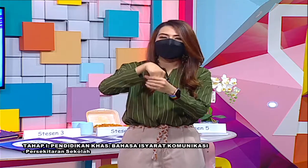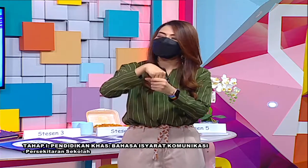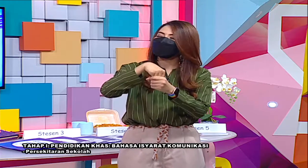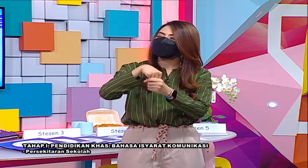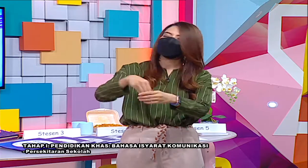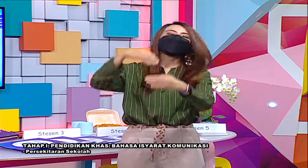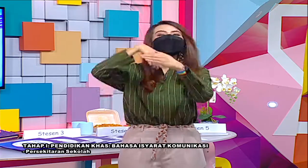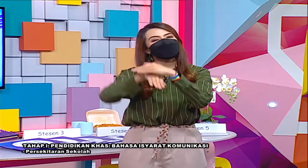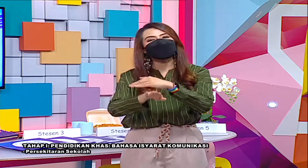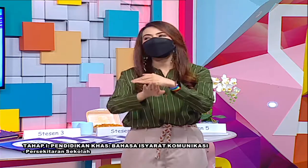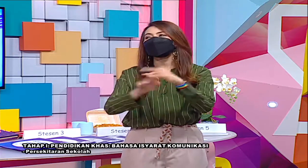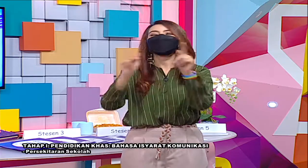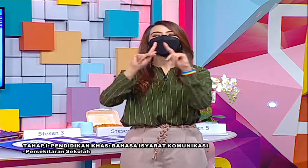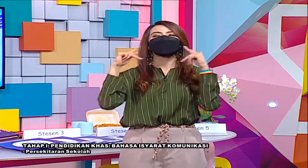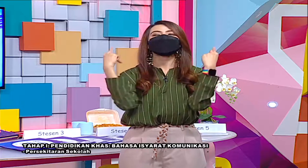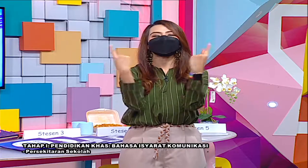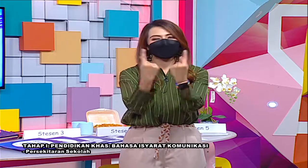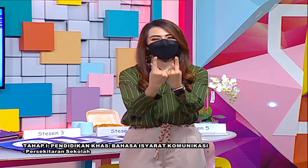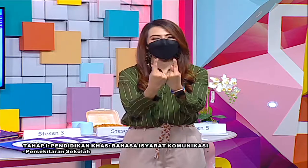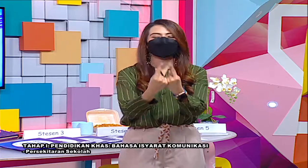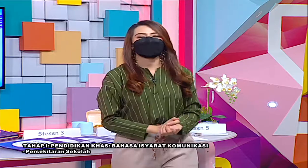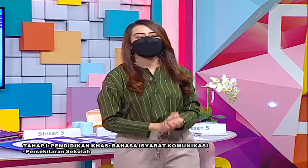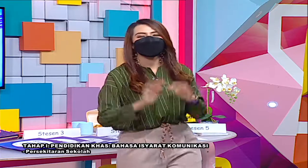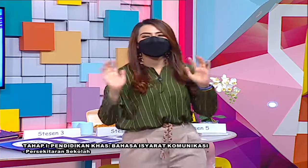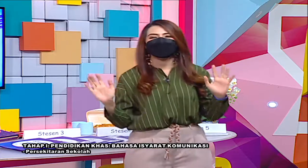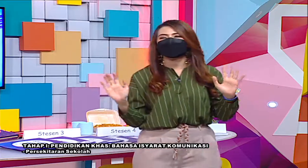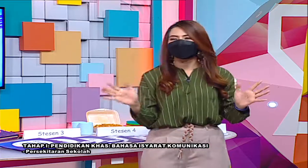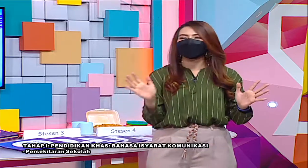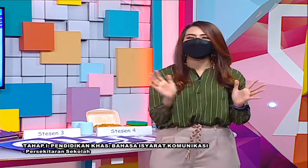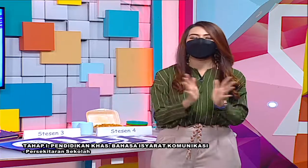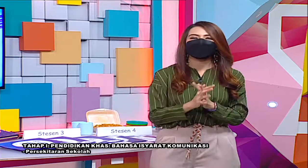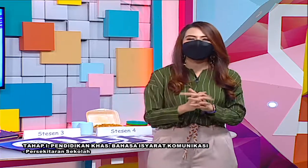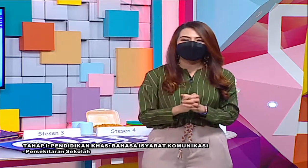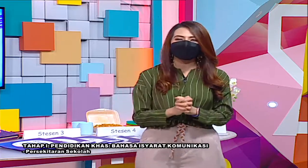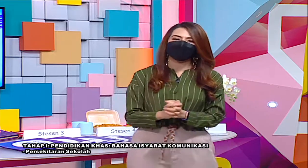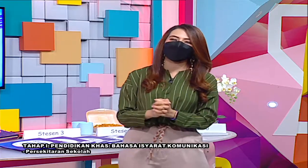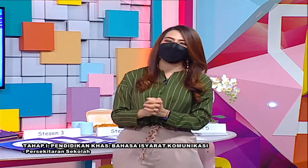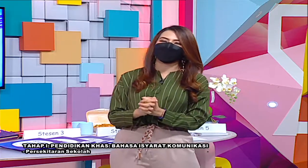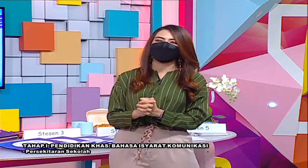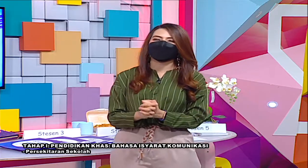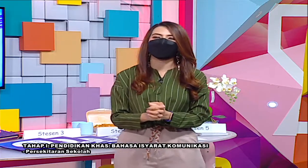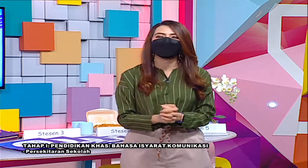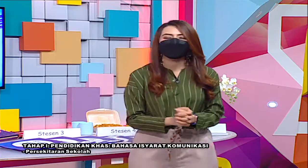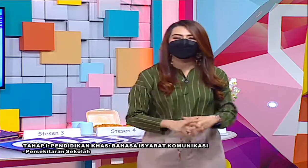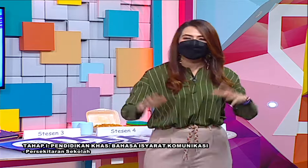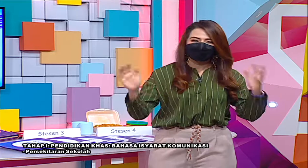dalam kelas. Bersama dengan Kak Eli dan juga ini dia cikgu yang